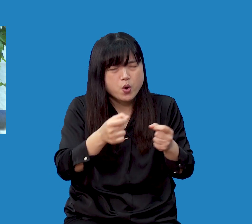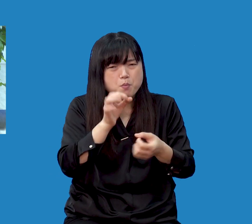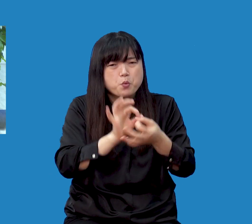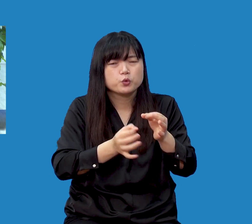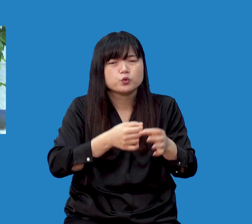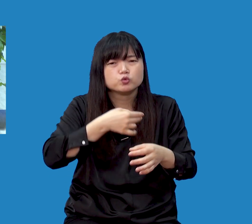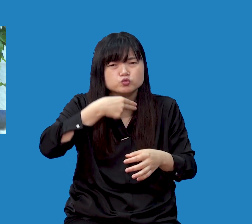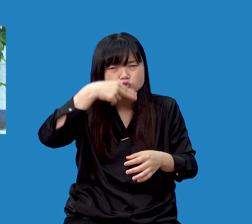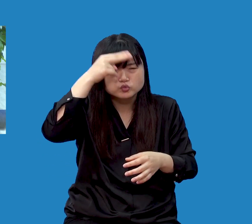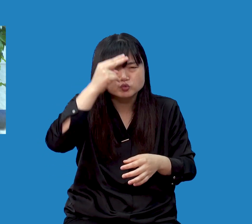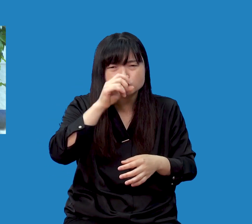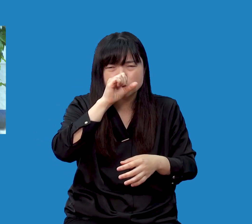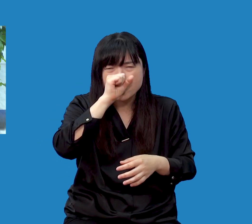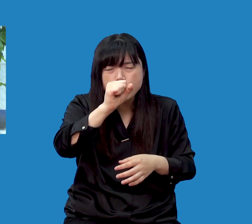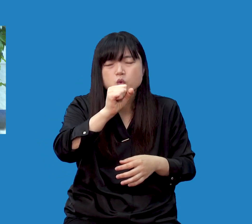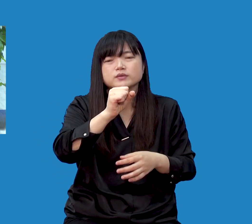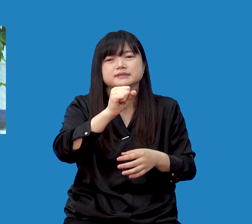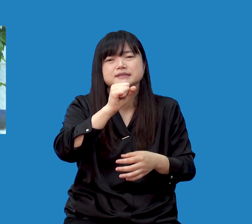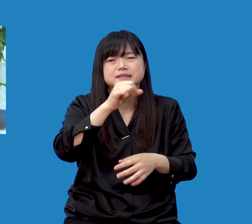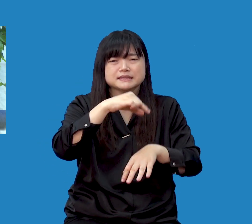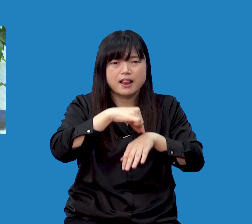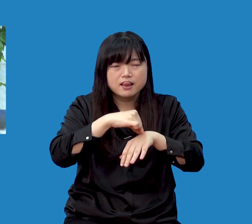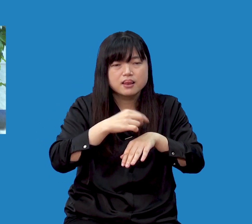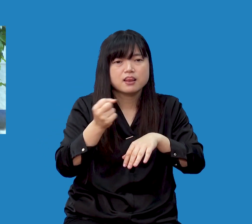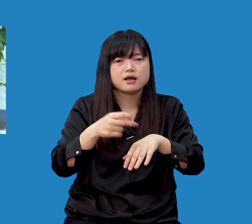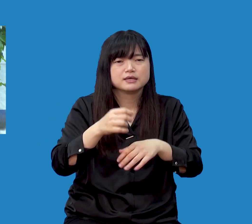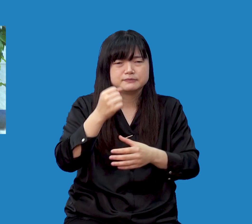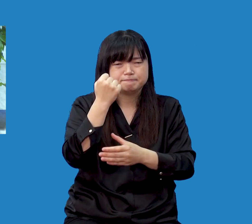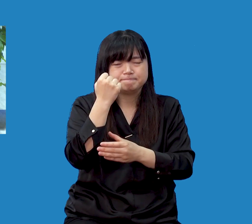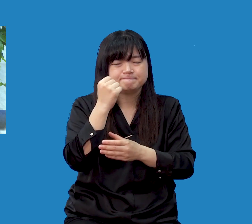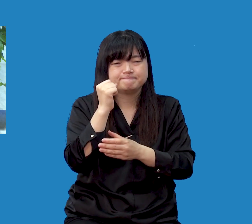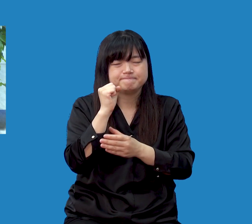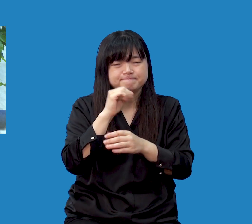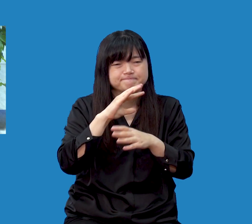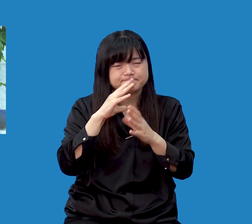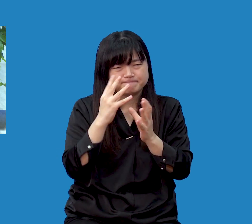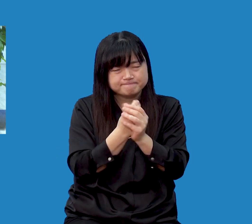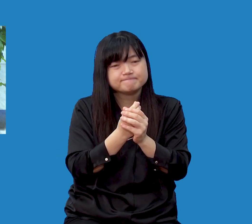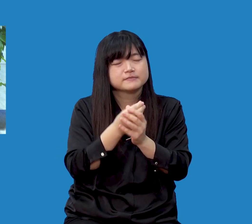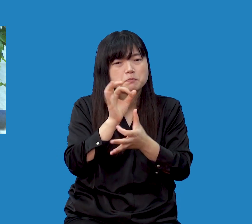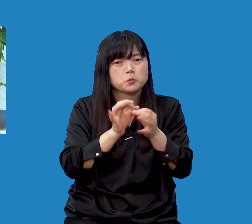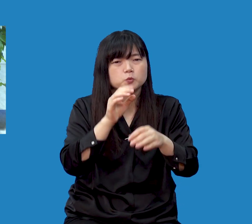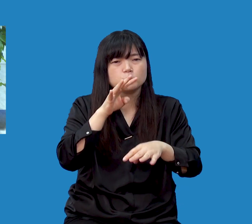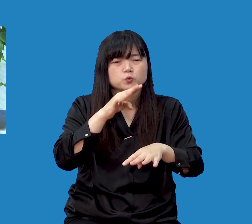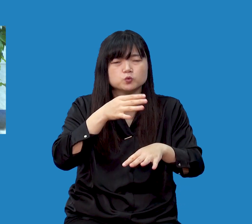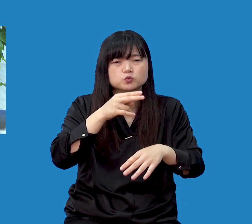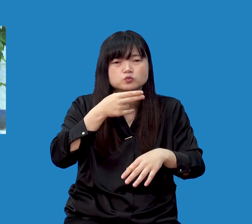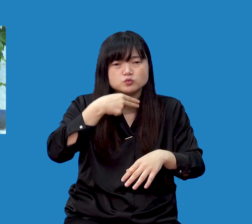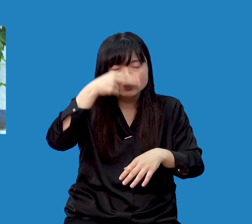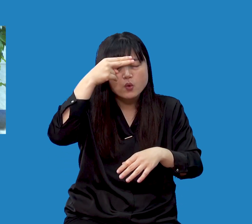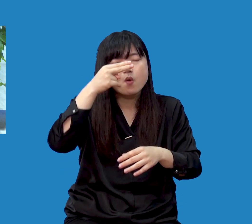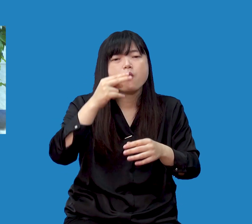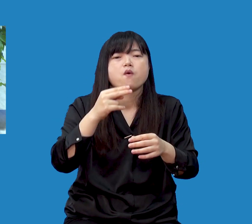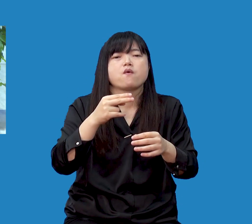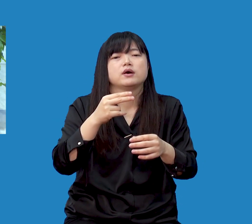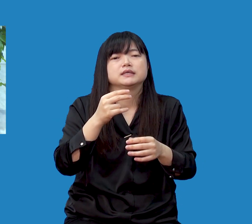포도주, 제일 좋은 살코기와 잘 익은 포도주로 잔치를 베푸실 것이다 합니다.